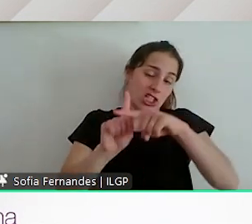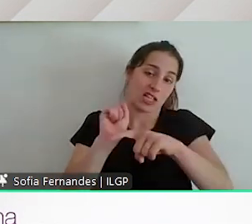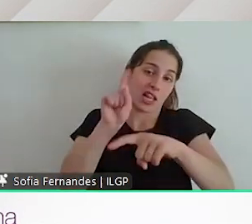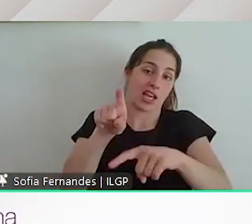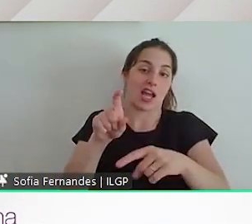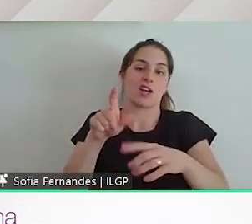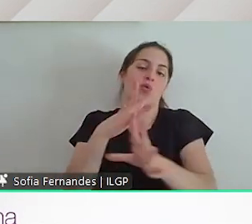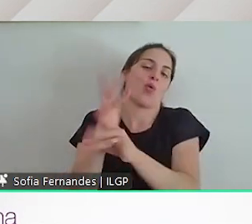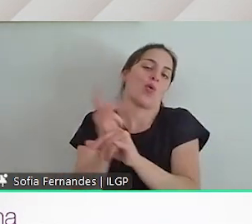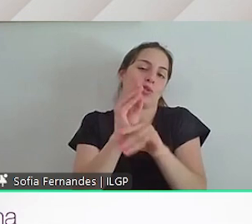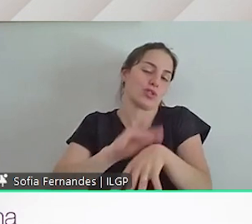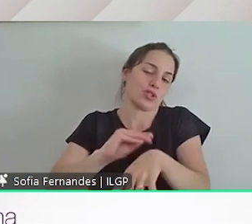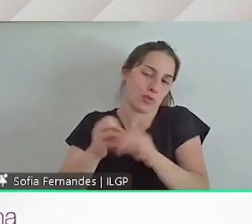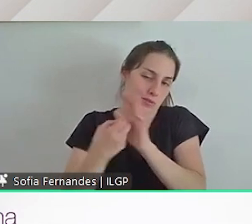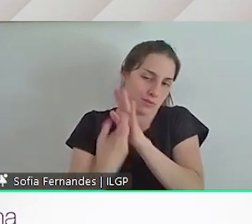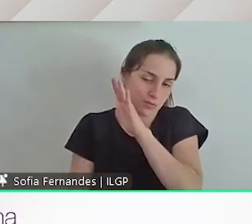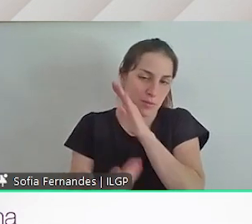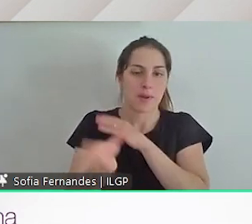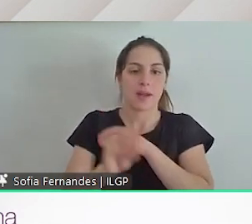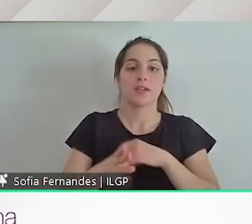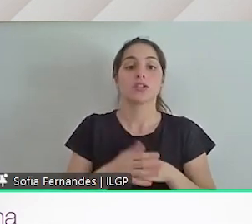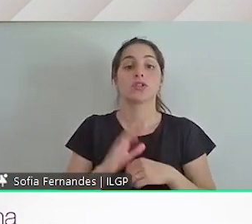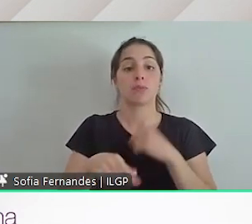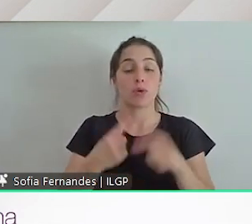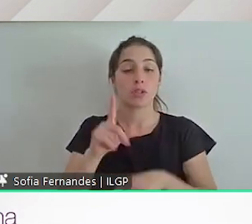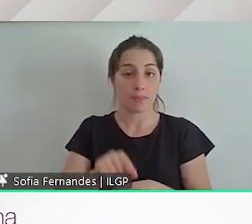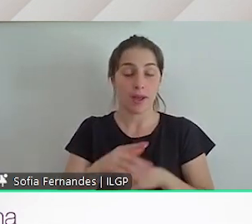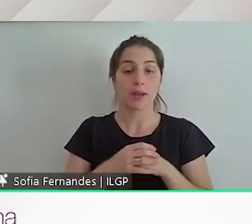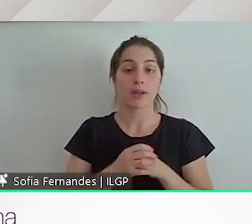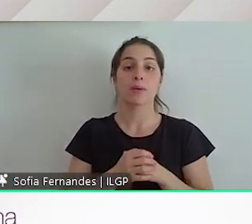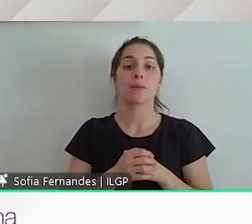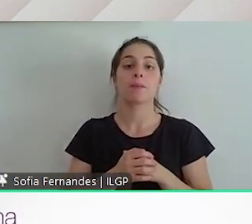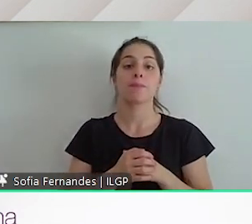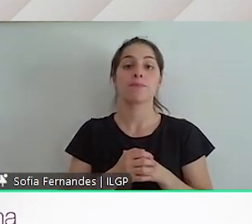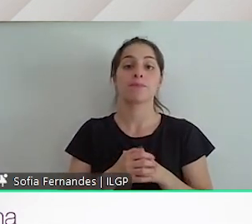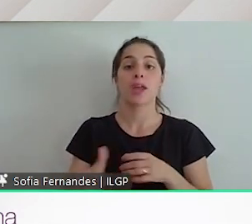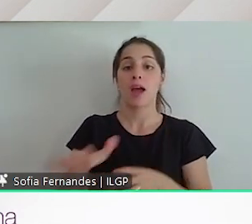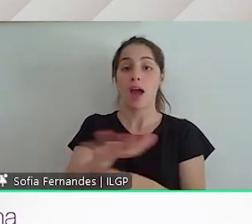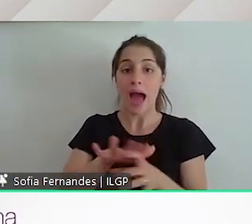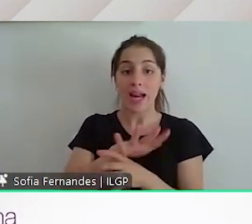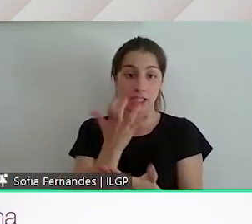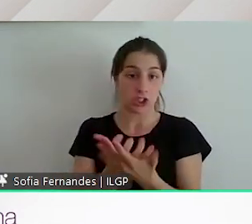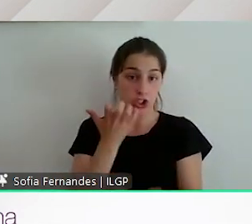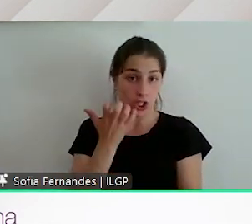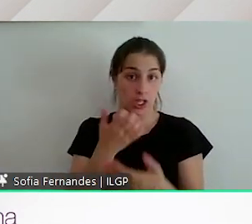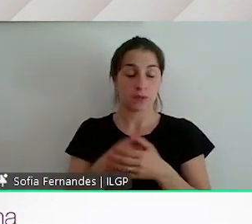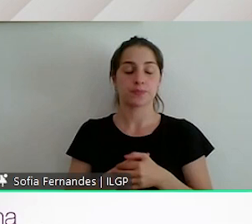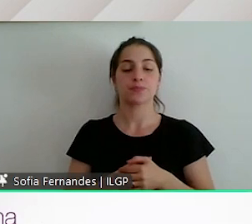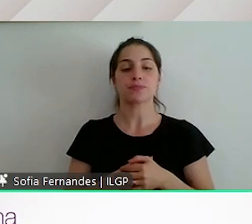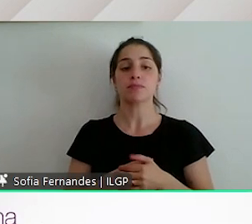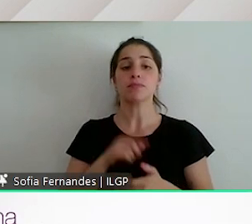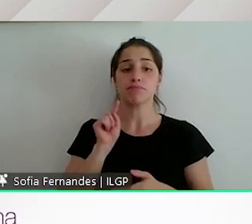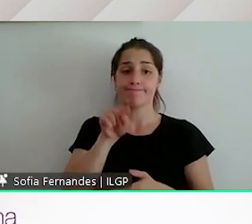outros conteúdos. Depois temos também aqui a área de destaques. Pronto. E aqui na área de destaques, obviamente,